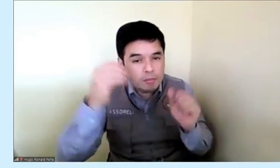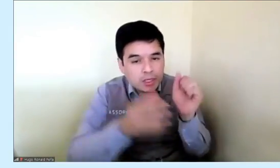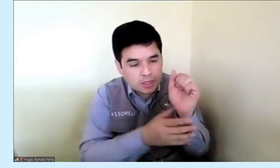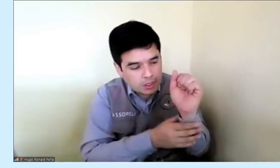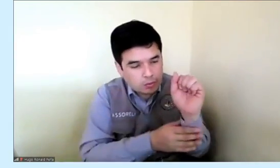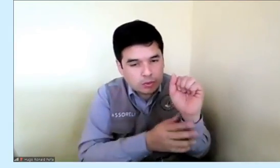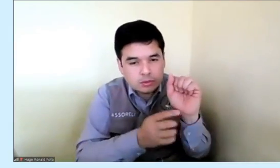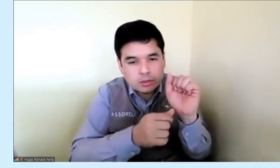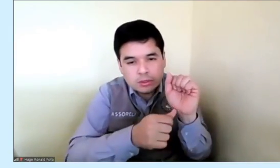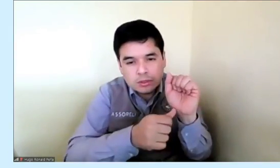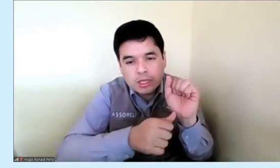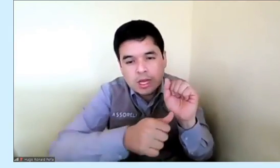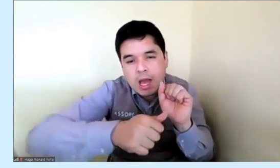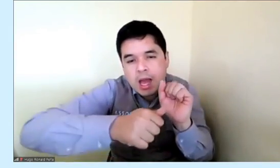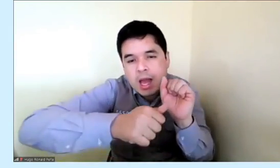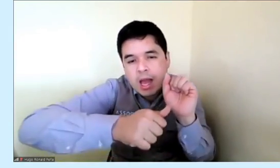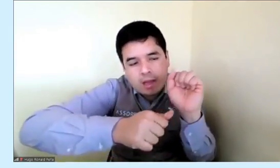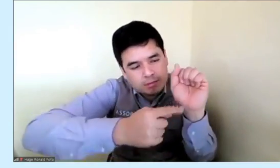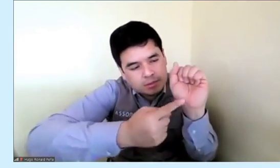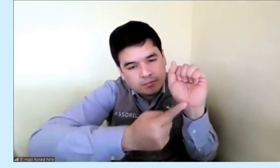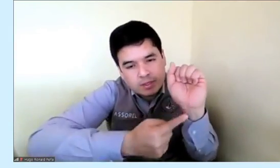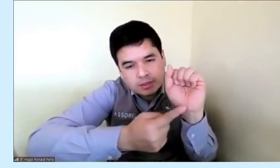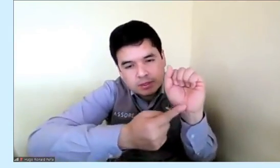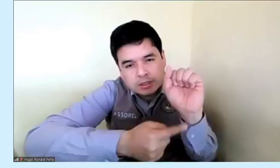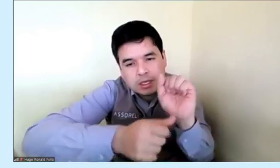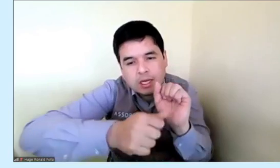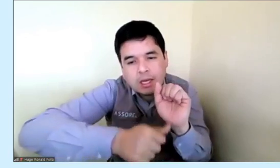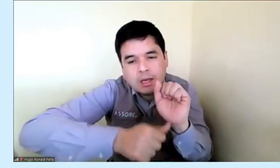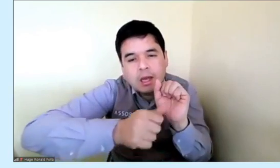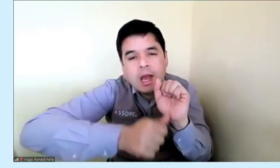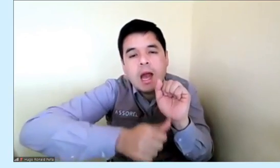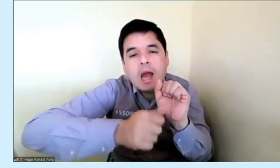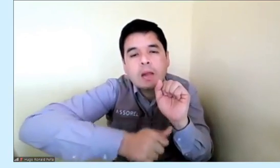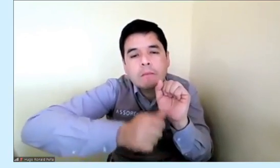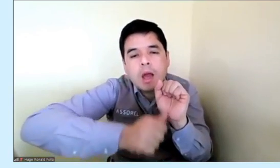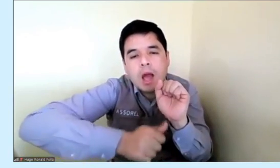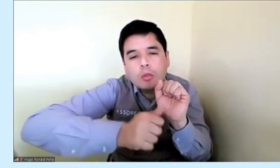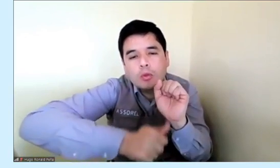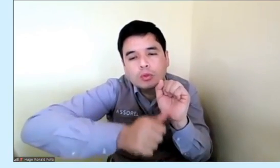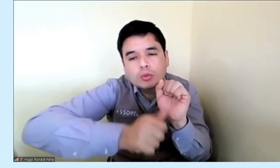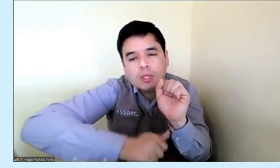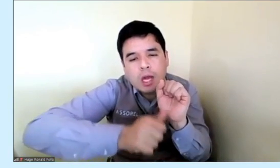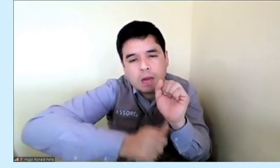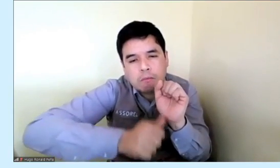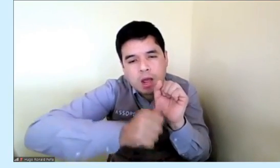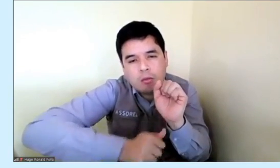¿cuántos? ¿Recuerdan? Hermano, esta es la señal de hermano. ¿Cuántos hermanos?